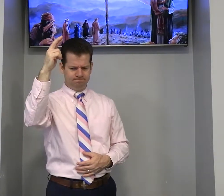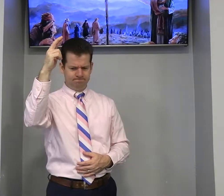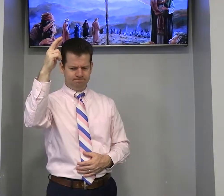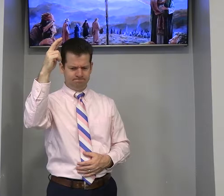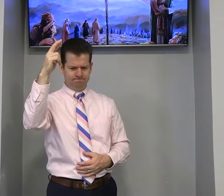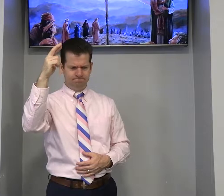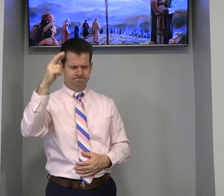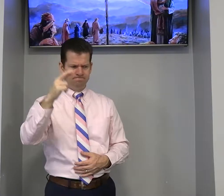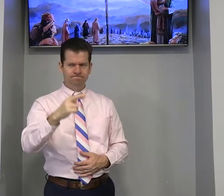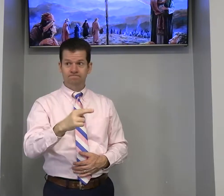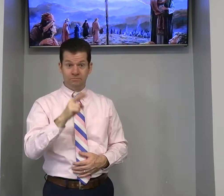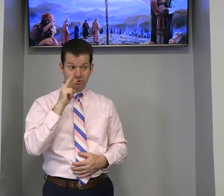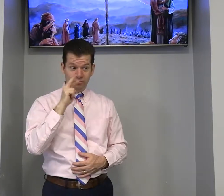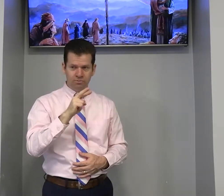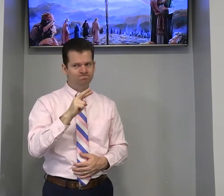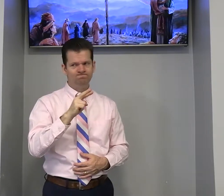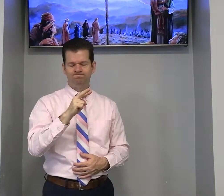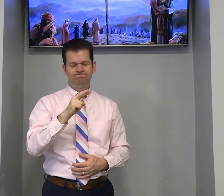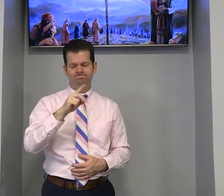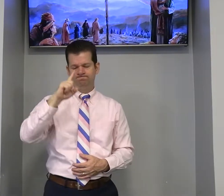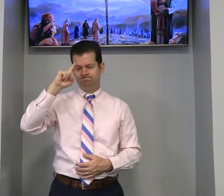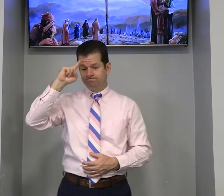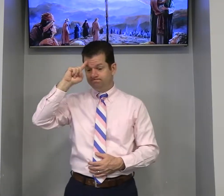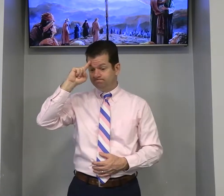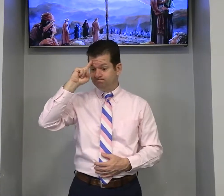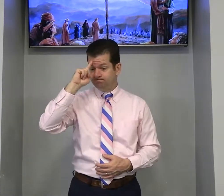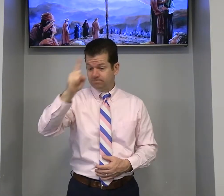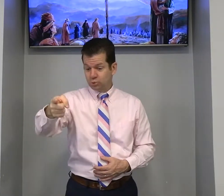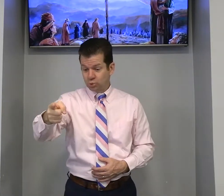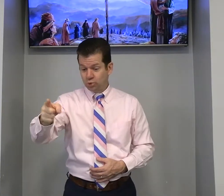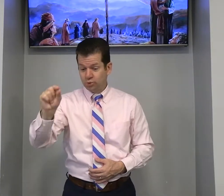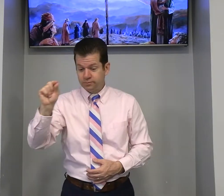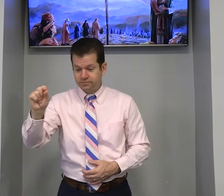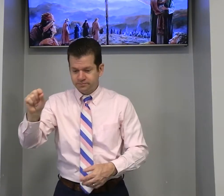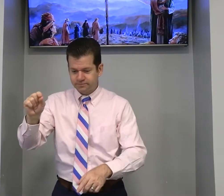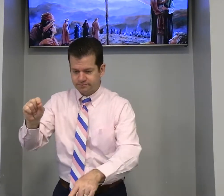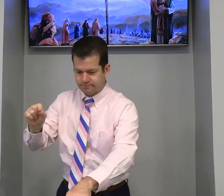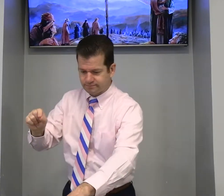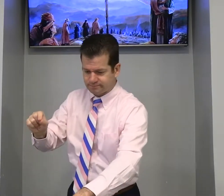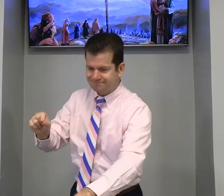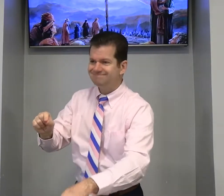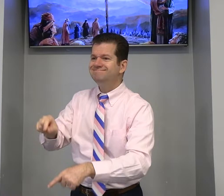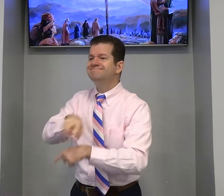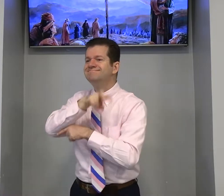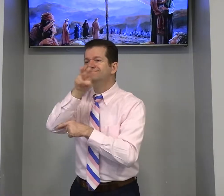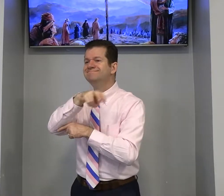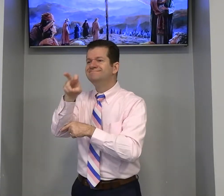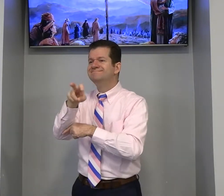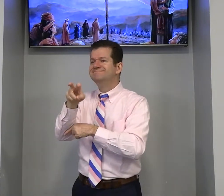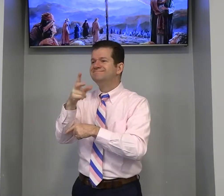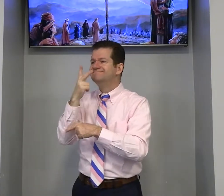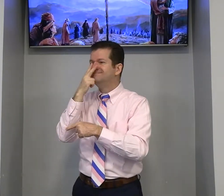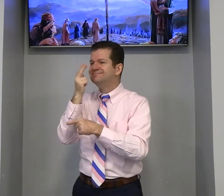E o Senhor viu e mandou o quê? Um